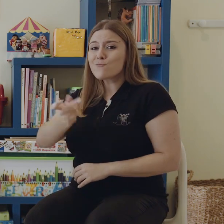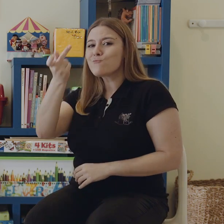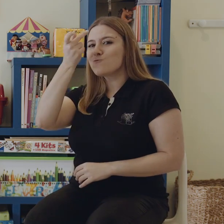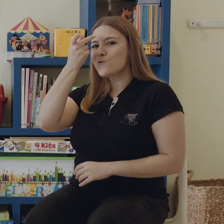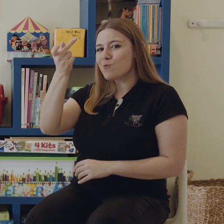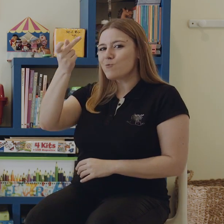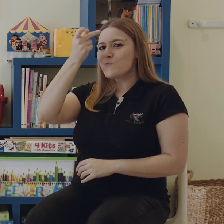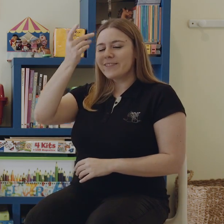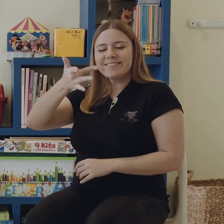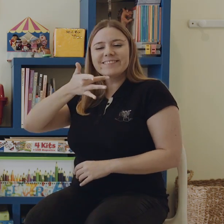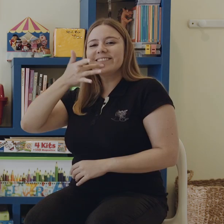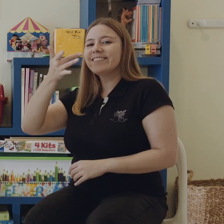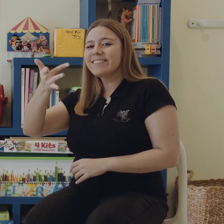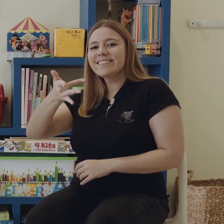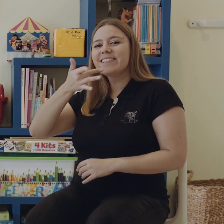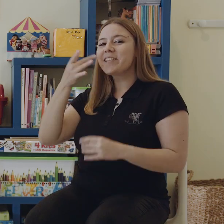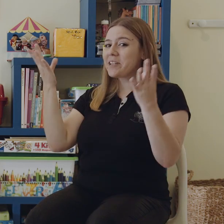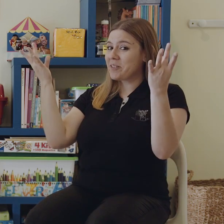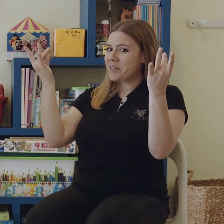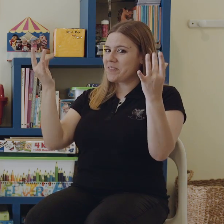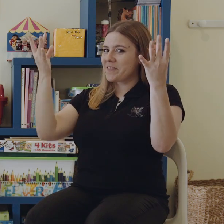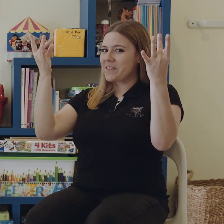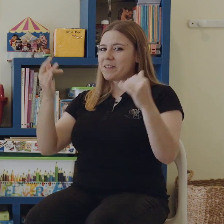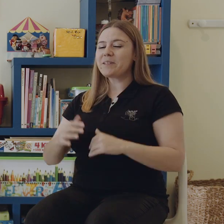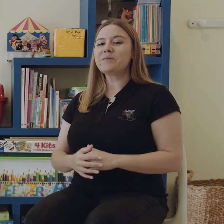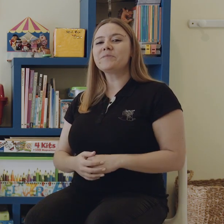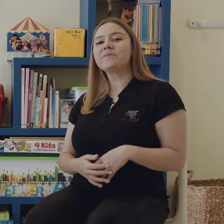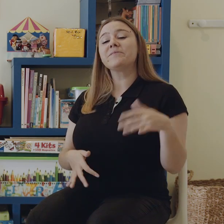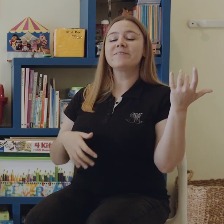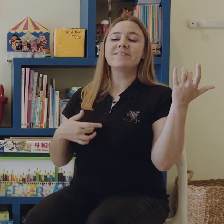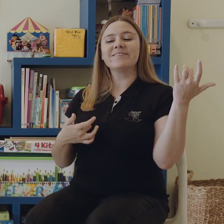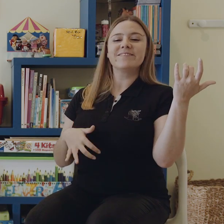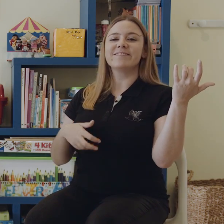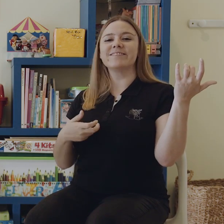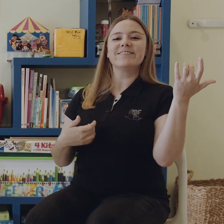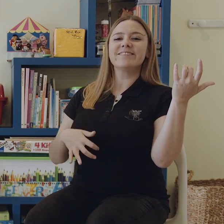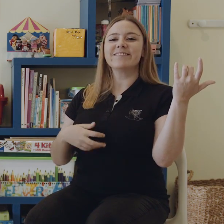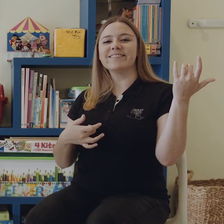de gingeira, tanto disparate, tanta brincadeira.